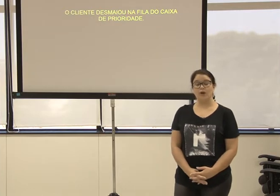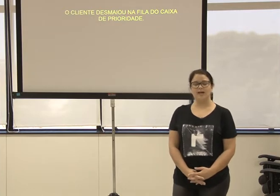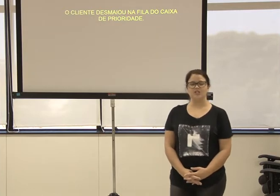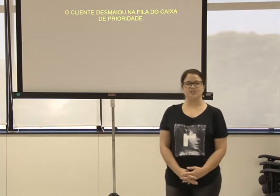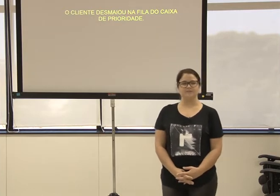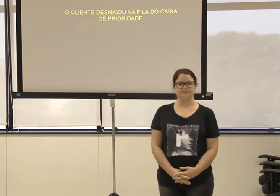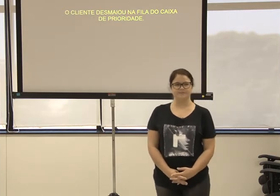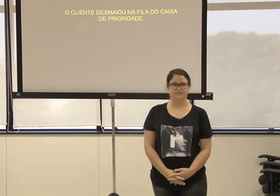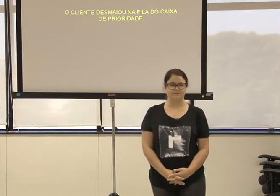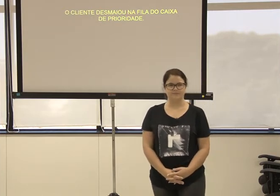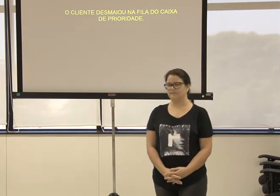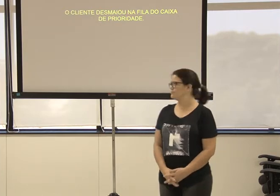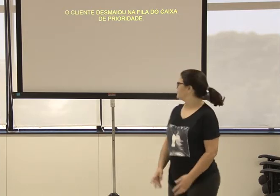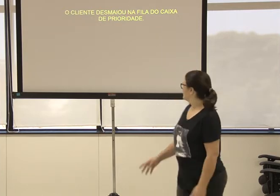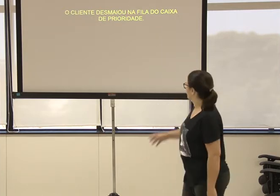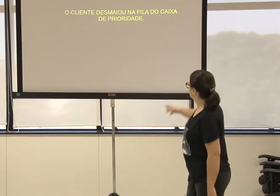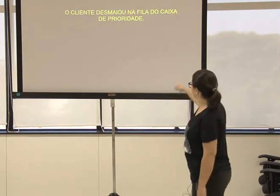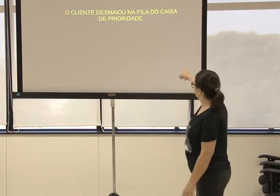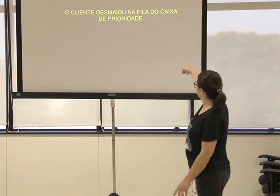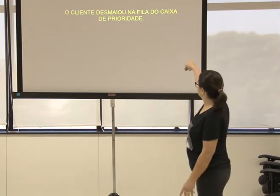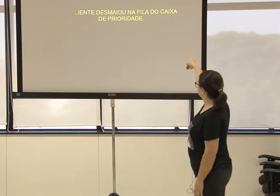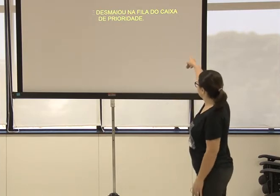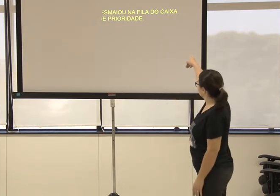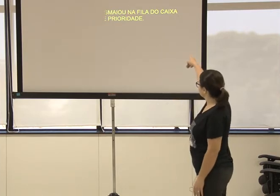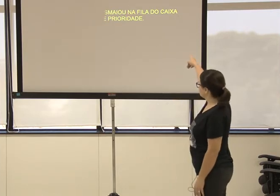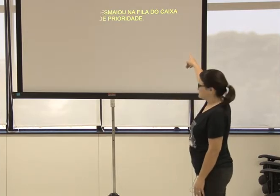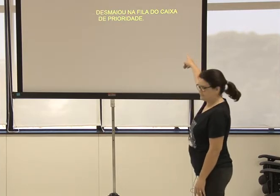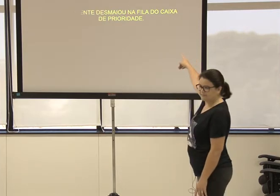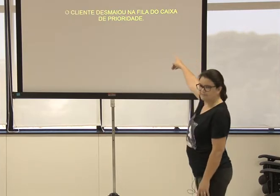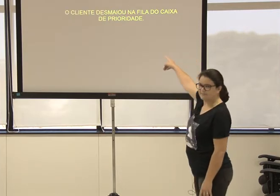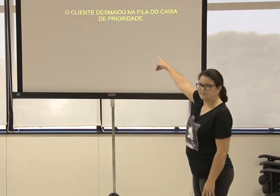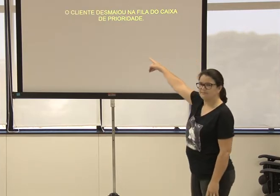Caixa. Precisa fazer um caixa? Faz o banco.